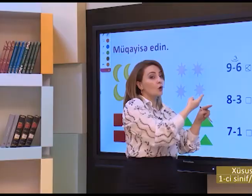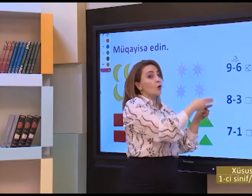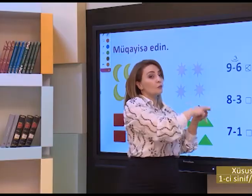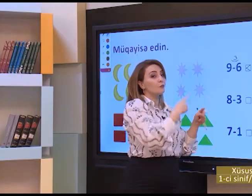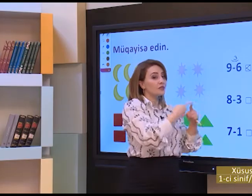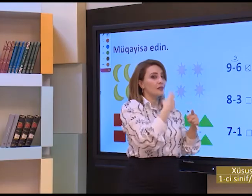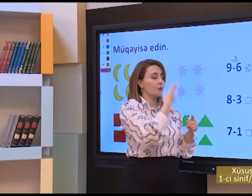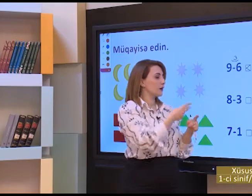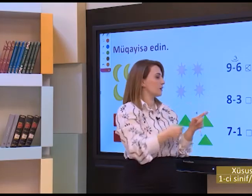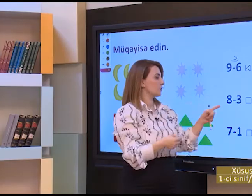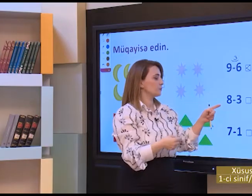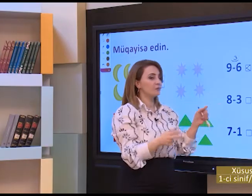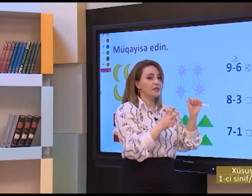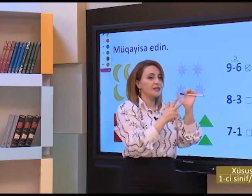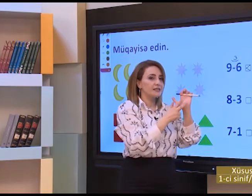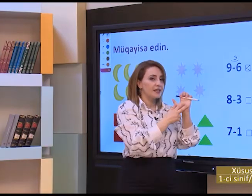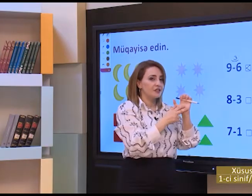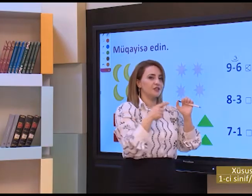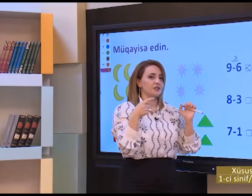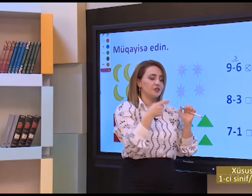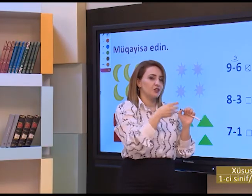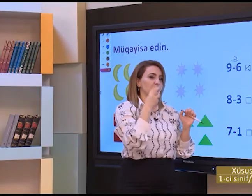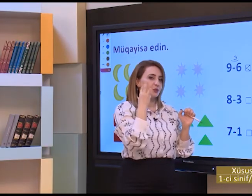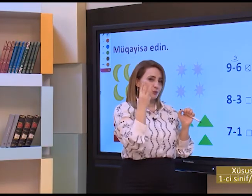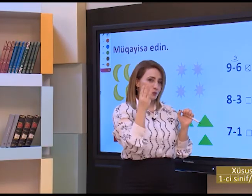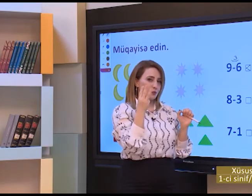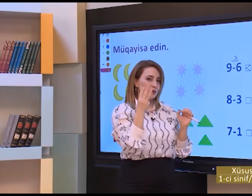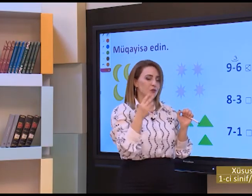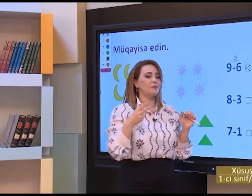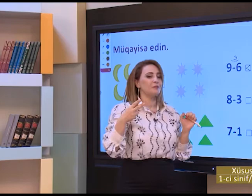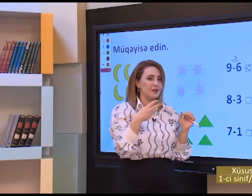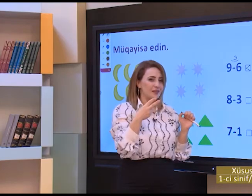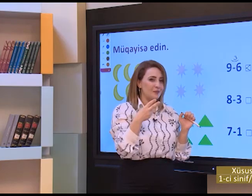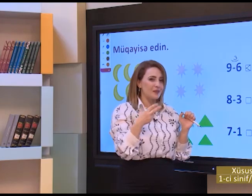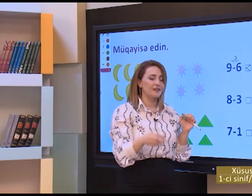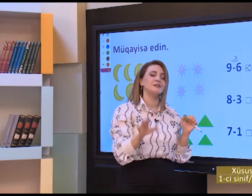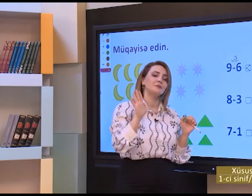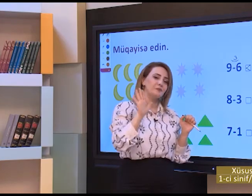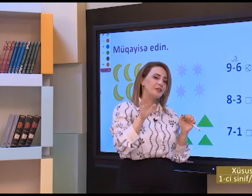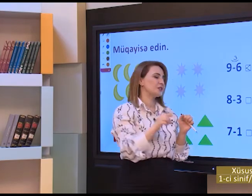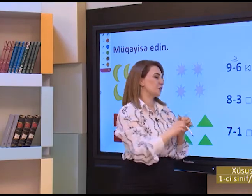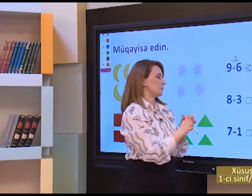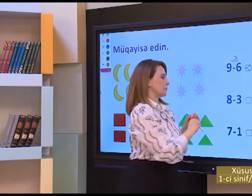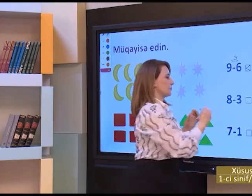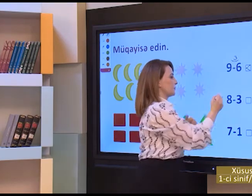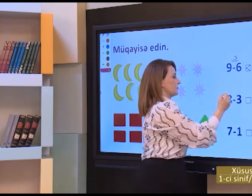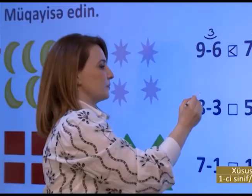Bu misala baxaq. 8 çıx 3 bərabərdir 5.